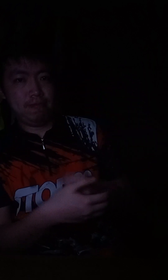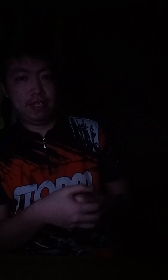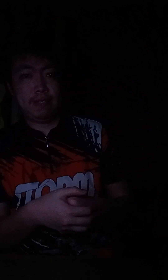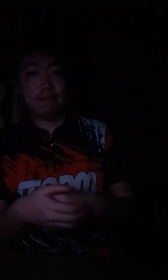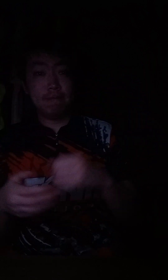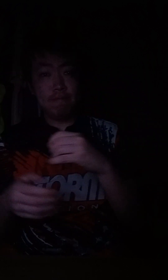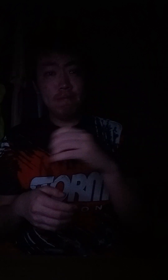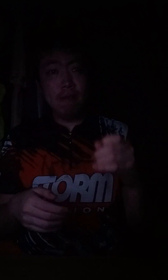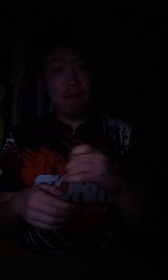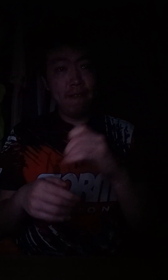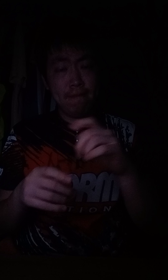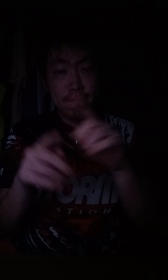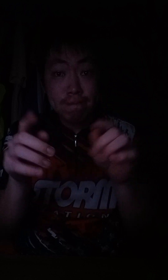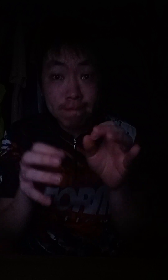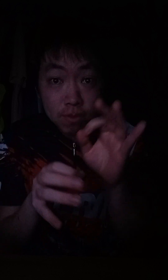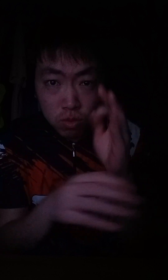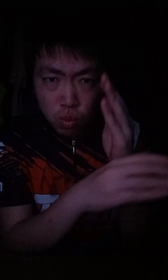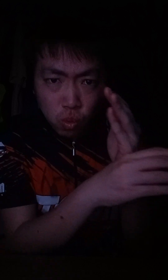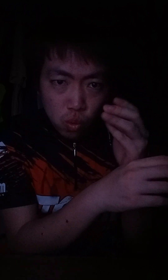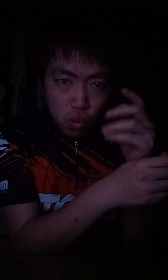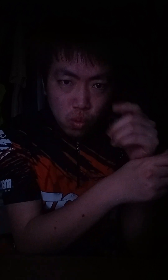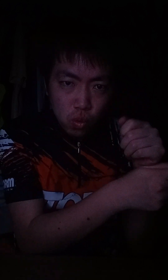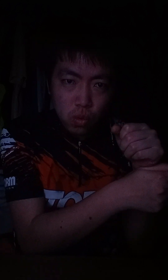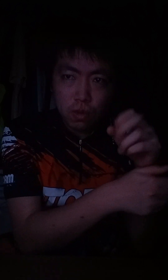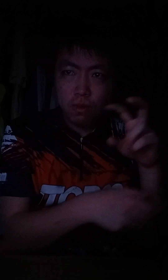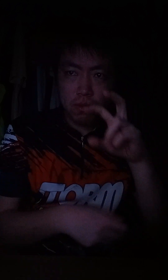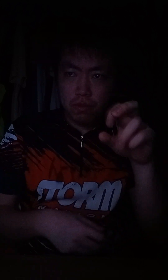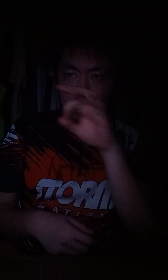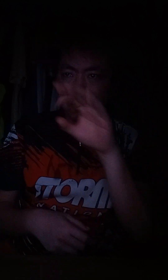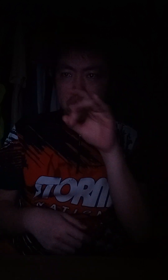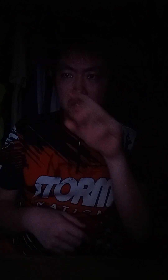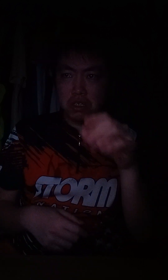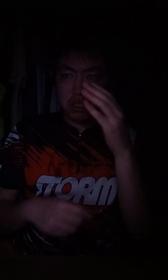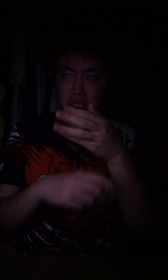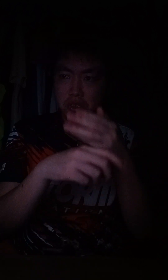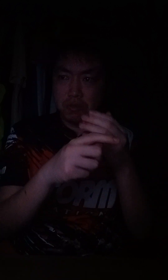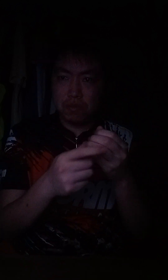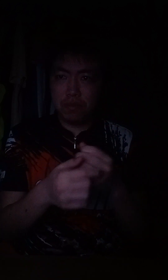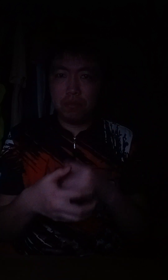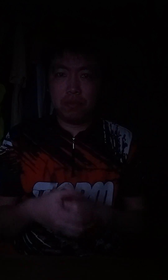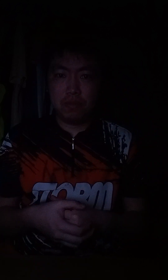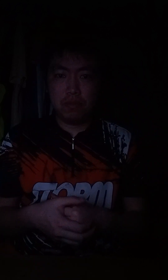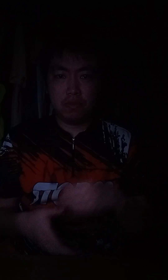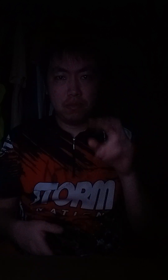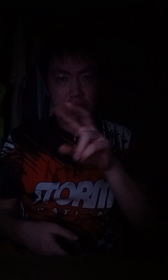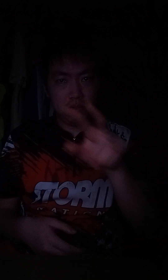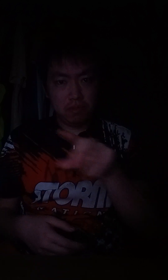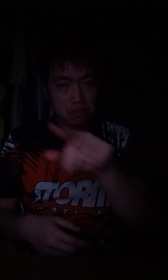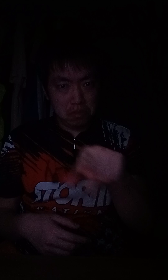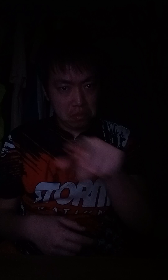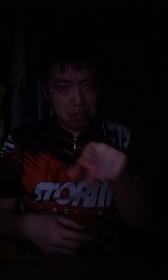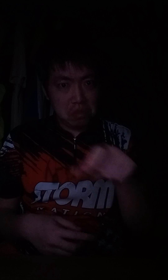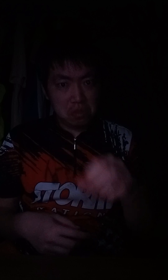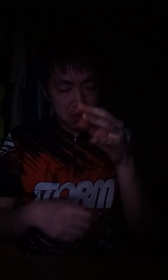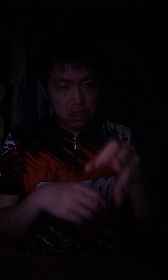하단부를 카메라로 촬영할 수 없게 칸막이를 놔둔 안심 스크린이라고 해가지고 안에 이렇게 넣을 수